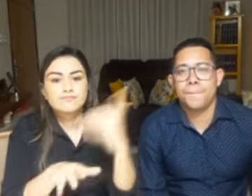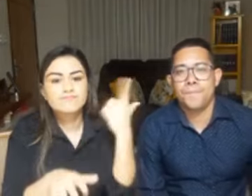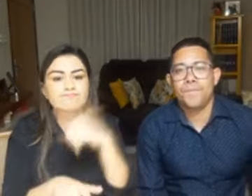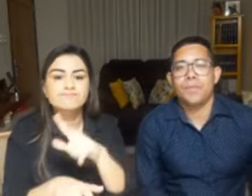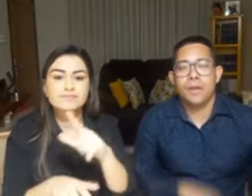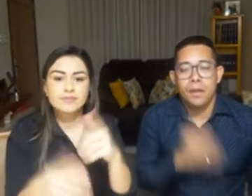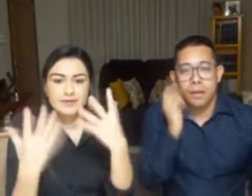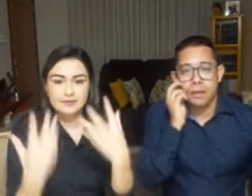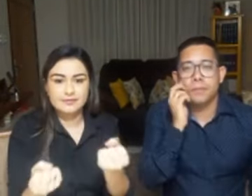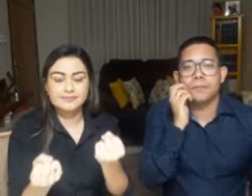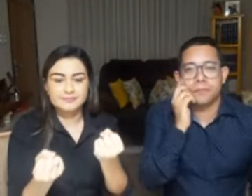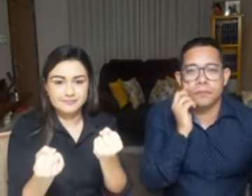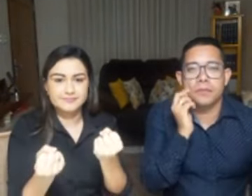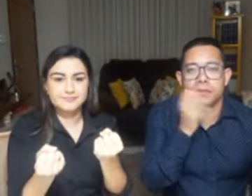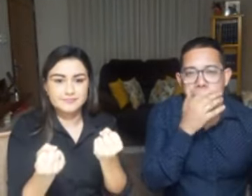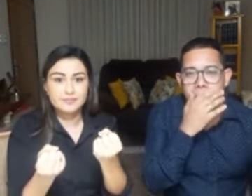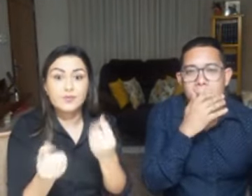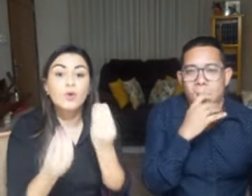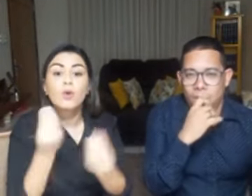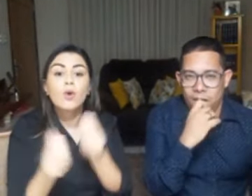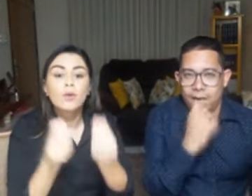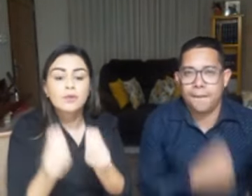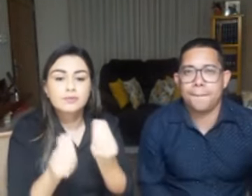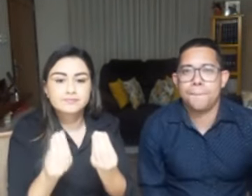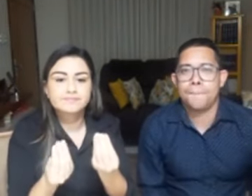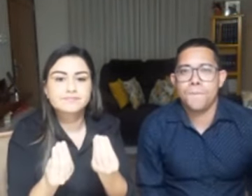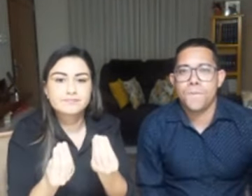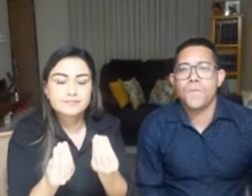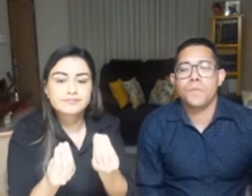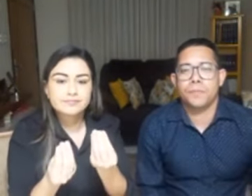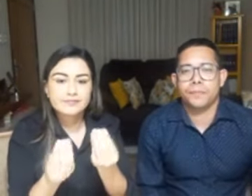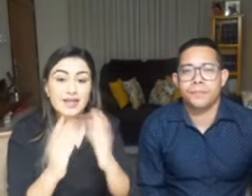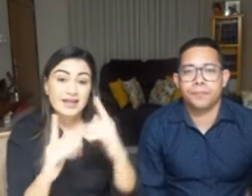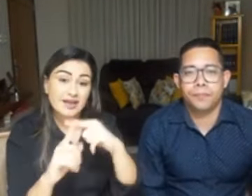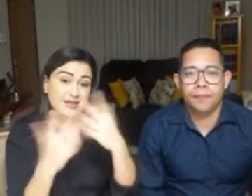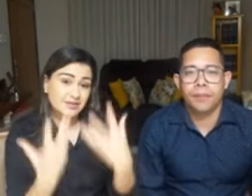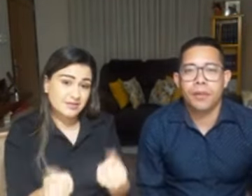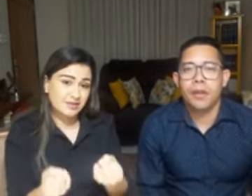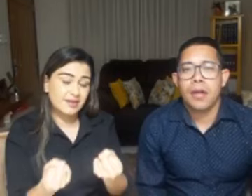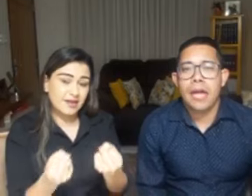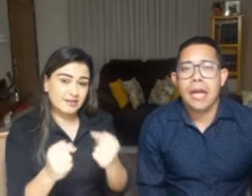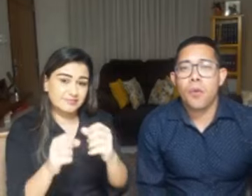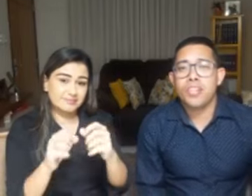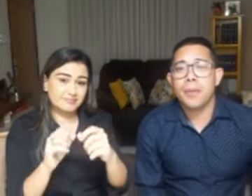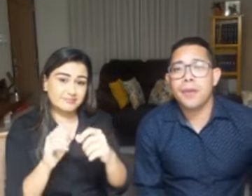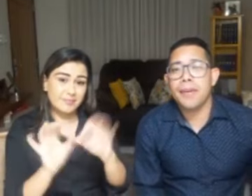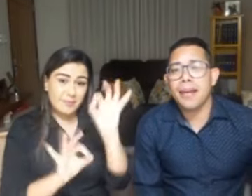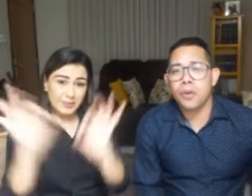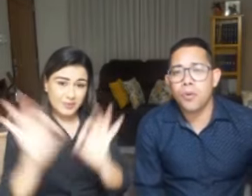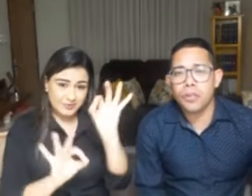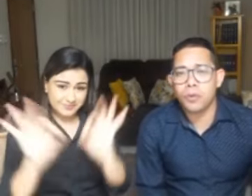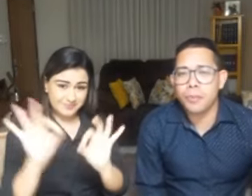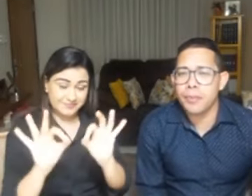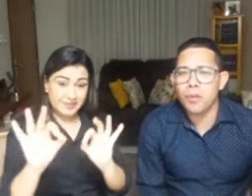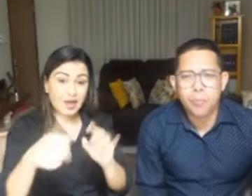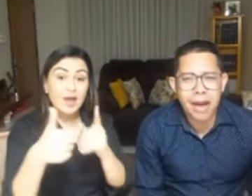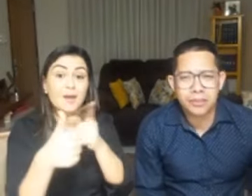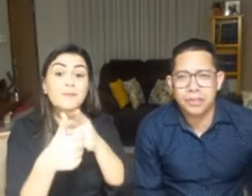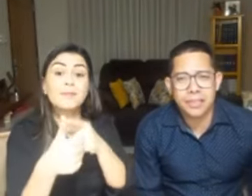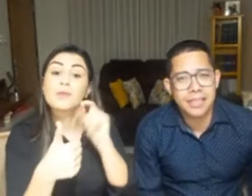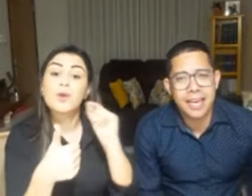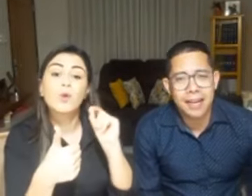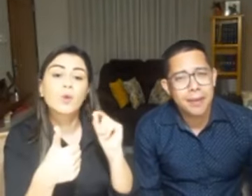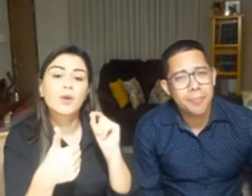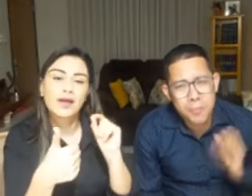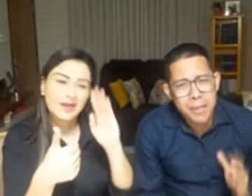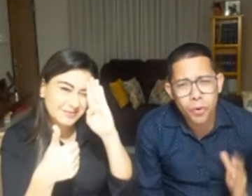de maneira prática, né? Como envolver a igreja nesse projeto? Eu acho que a primeira coisa, o primeiro passo, assim,